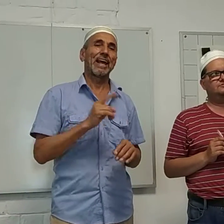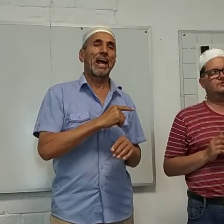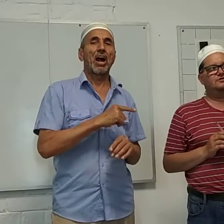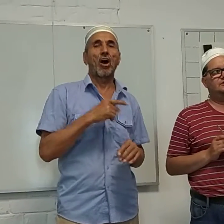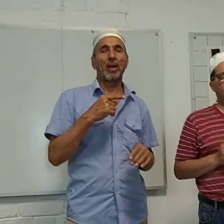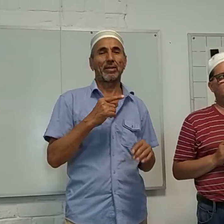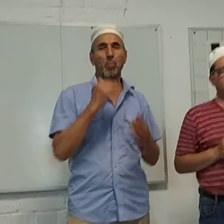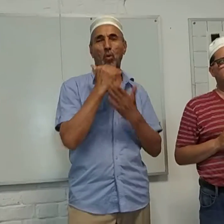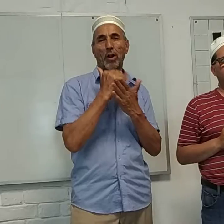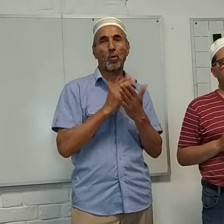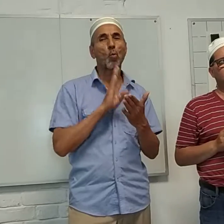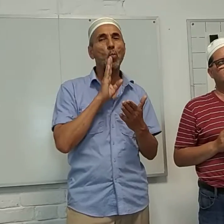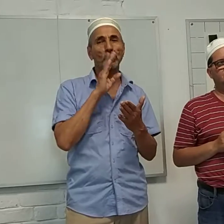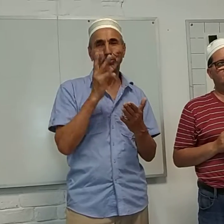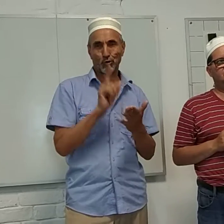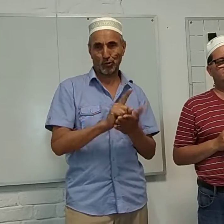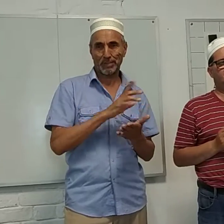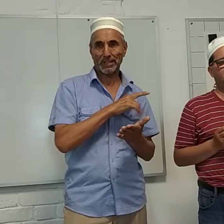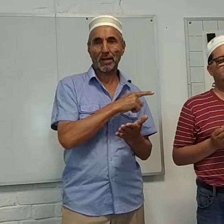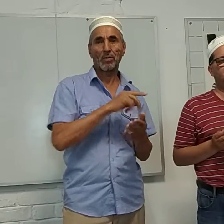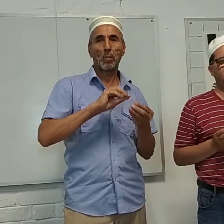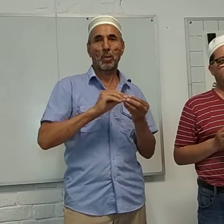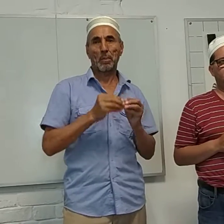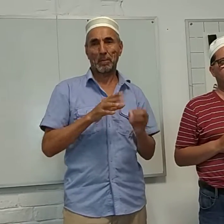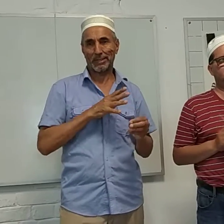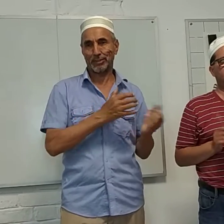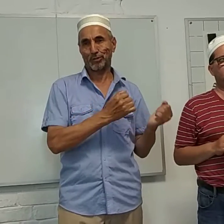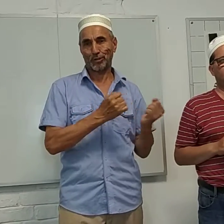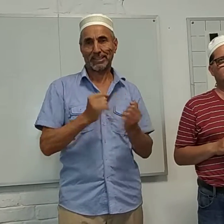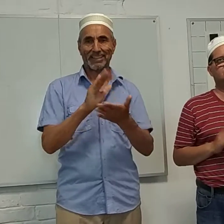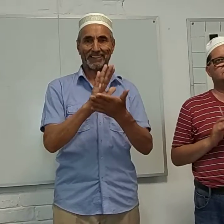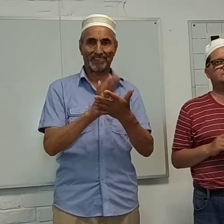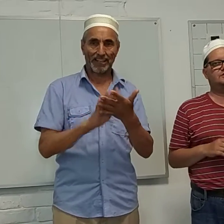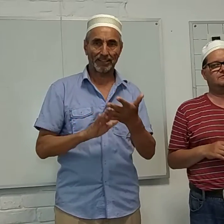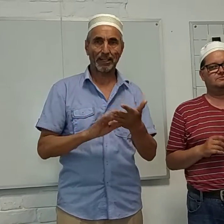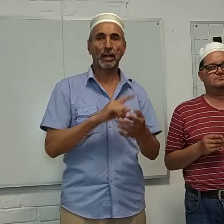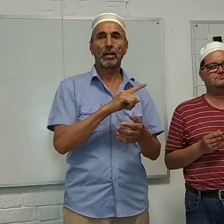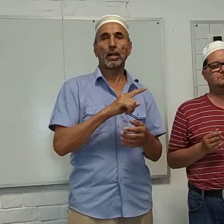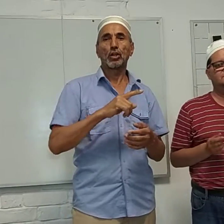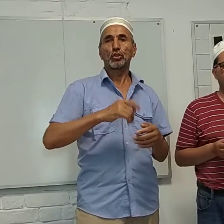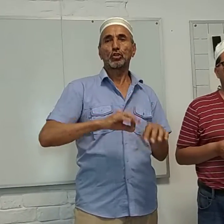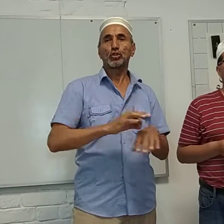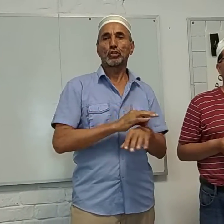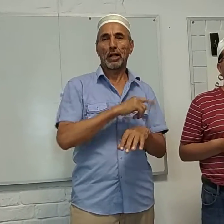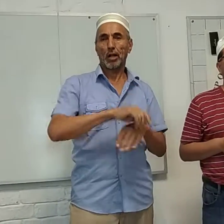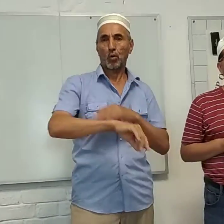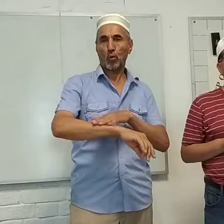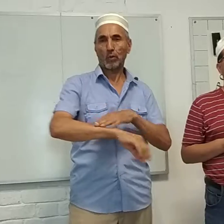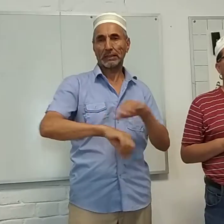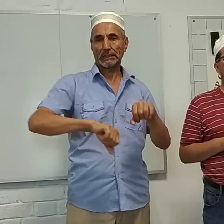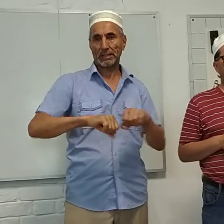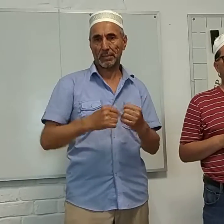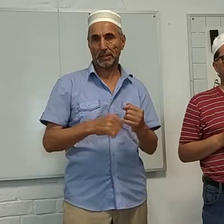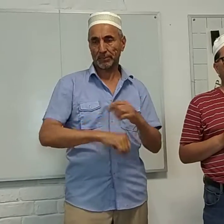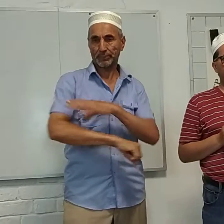до намаза не смог, у меня есть проблемы немножко. У меня жена сломала руку, и с этим